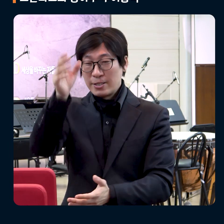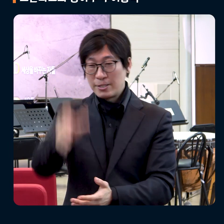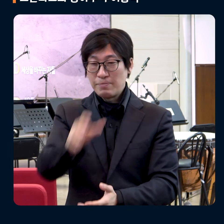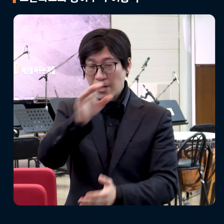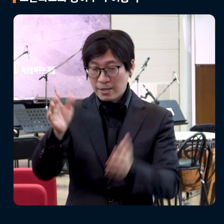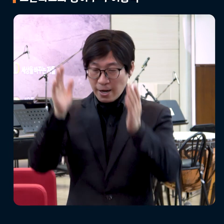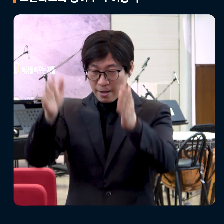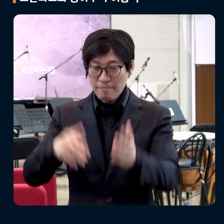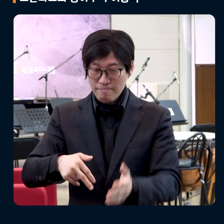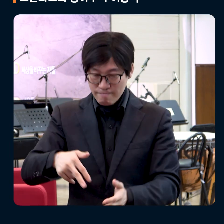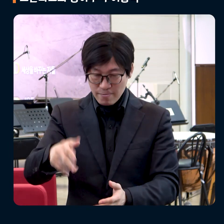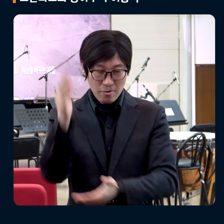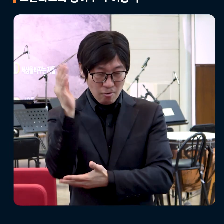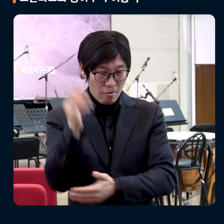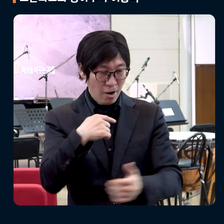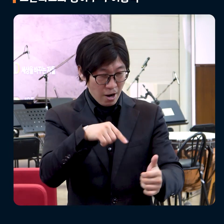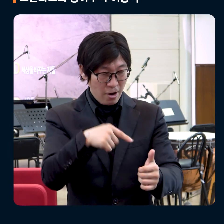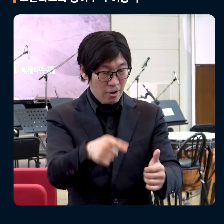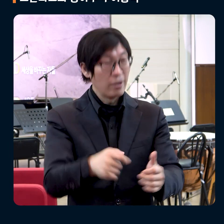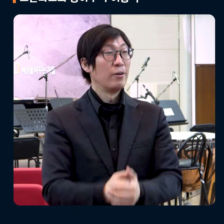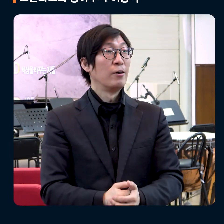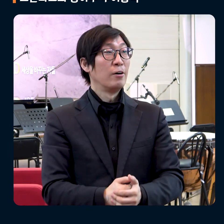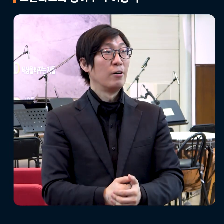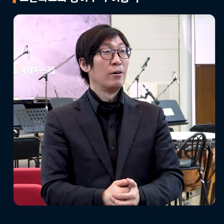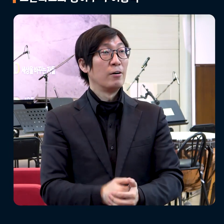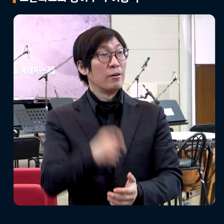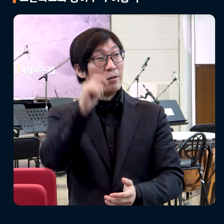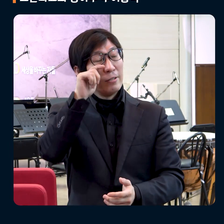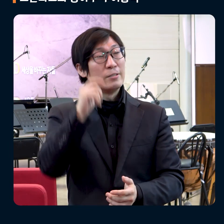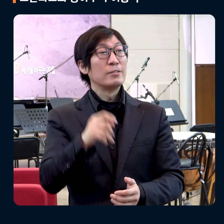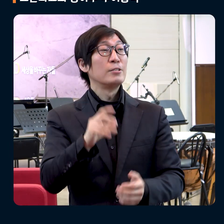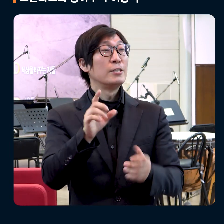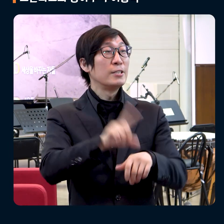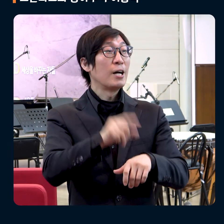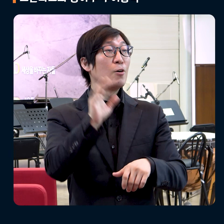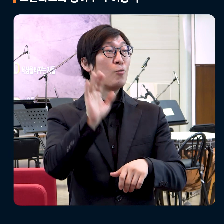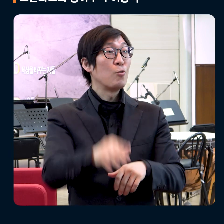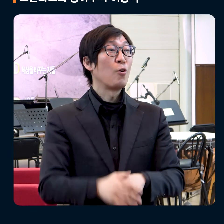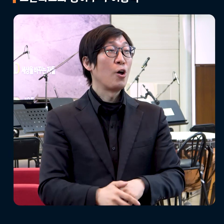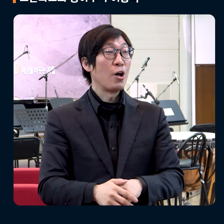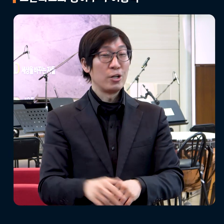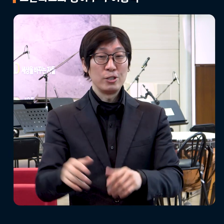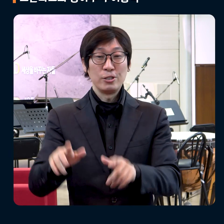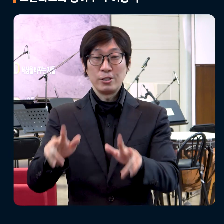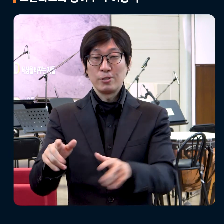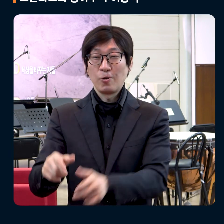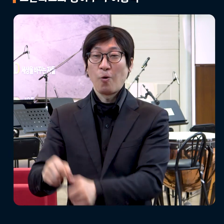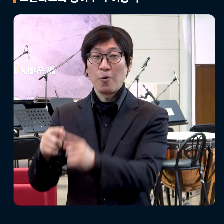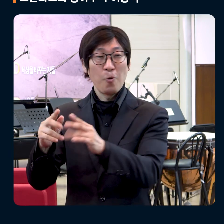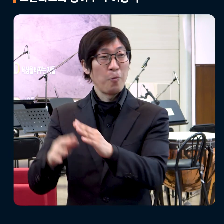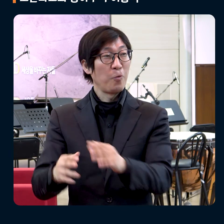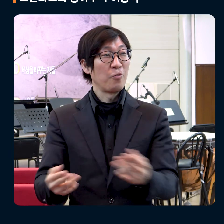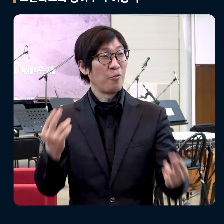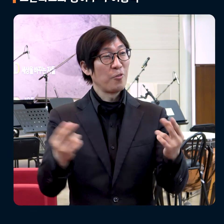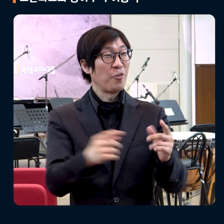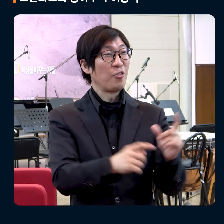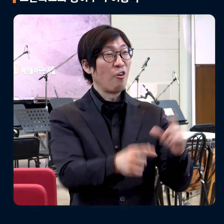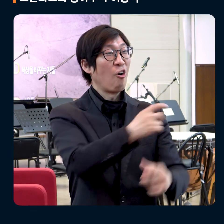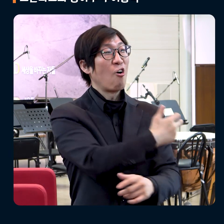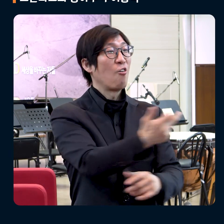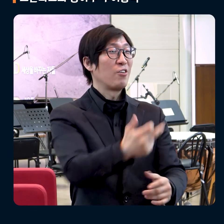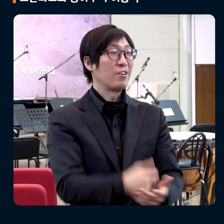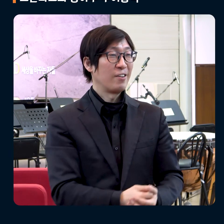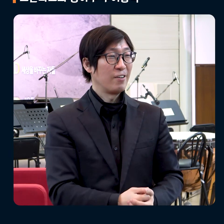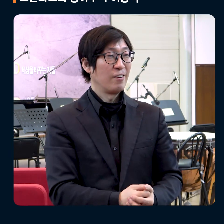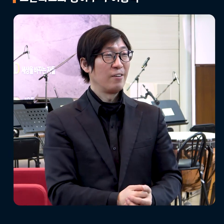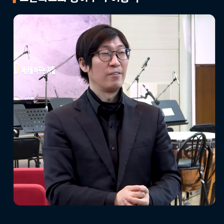교회가 점점 부흥하는데, 여러분 아세요? 지금 2년 만에 했더니 교회가, 우리 호산로 교회가 더 많이 부흥했어요. 할렐루야. 그런데